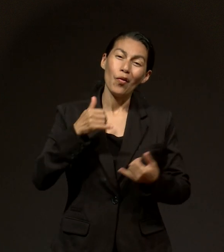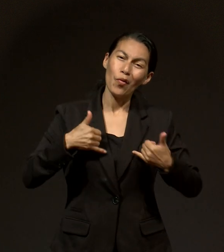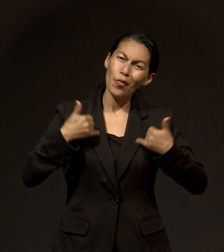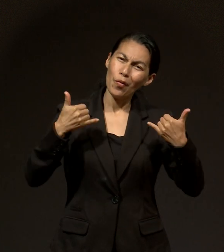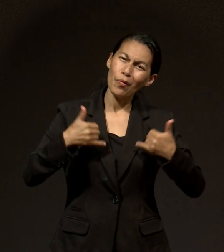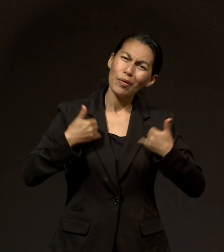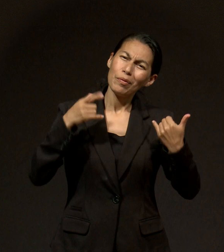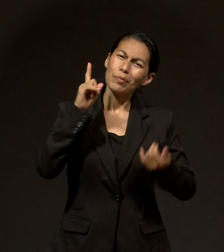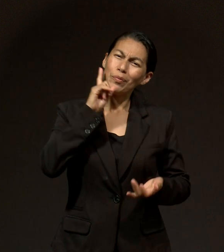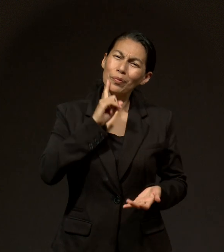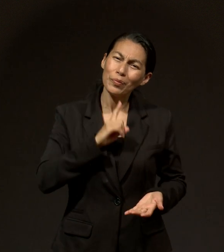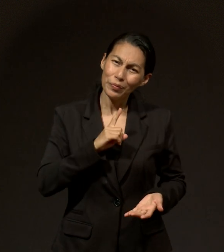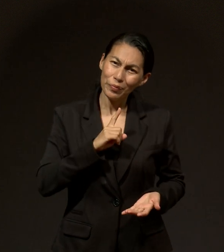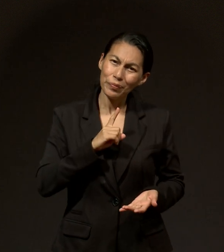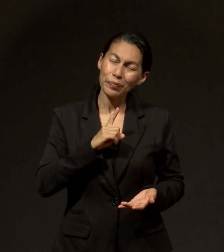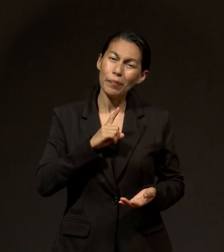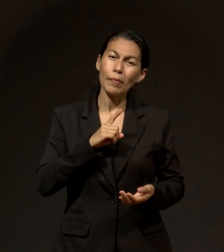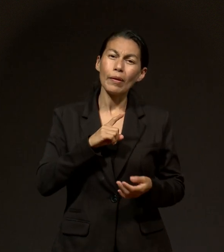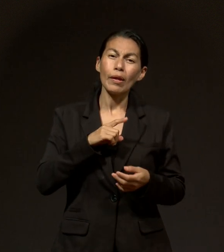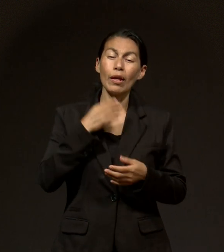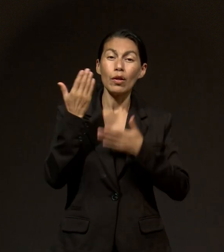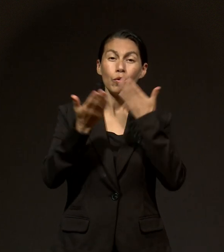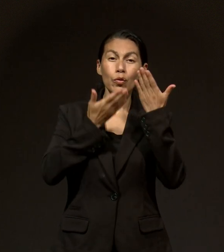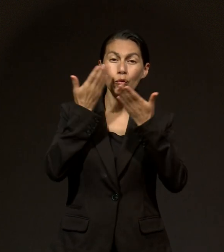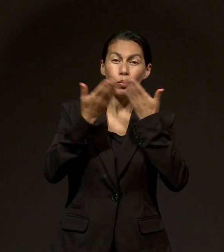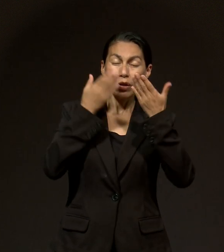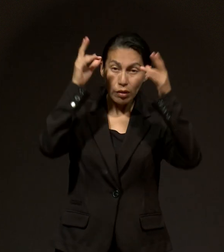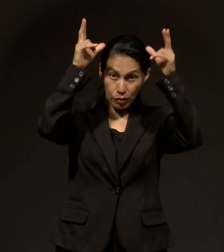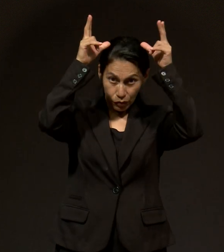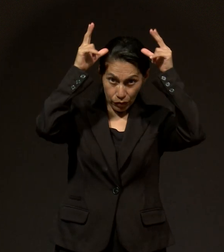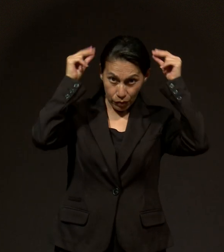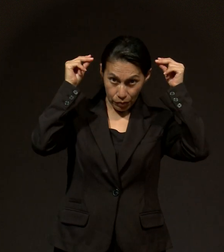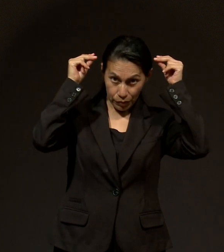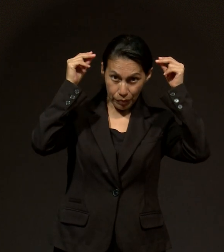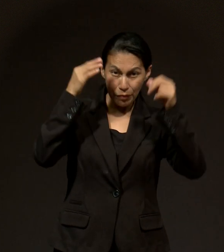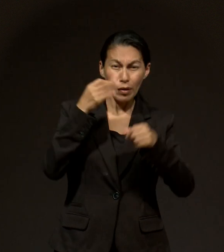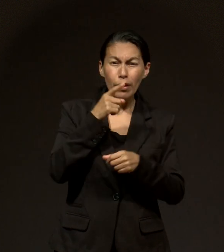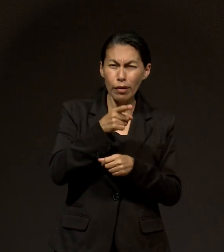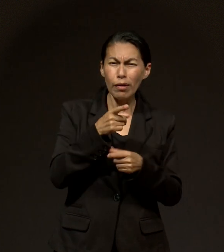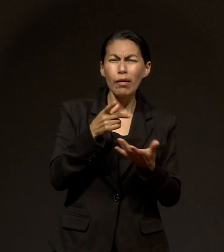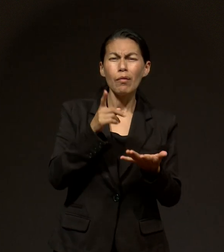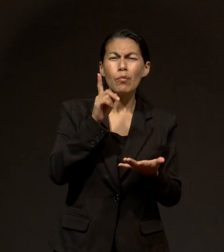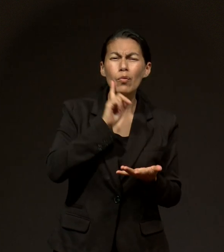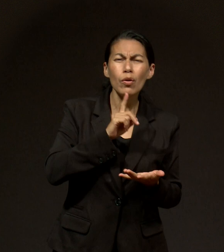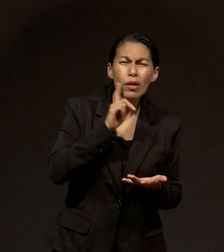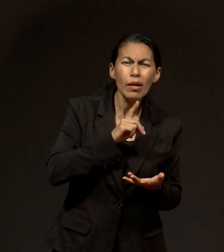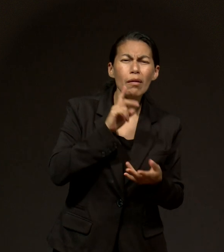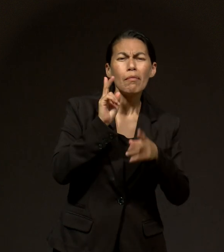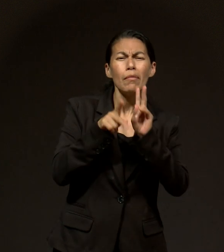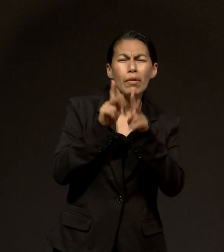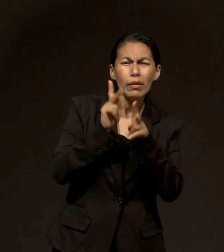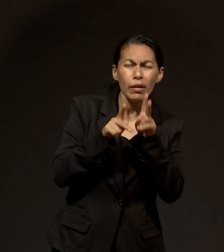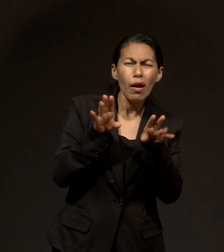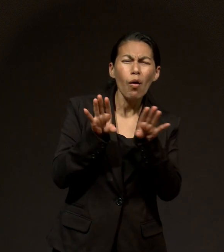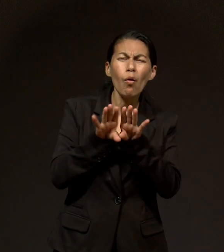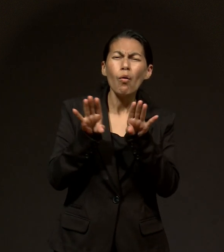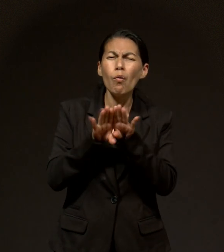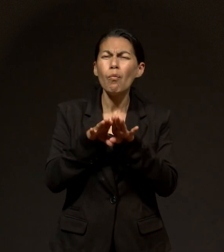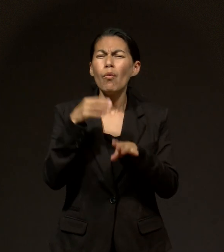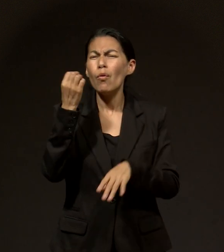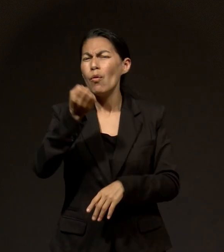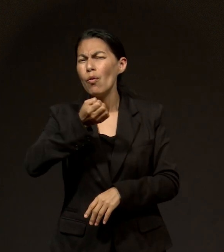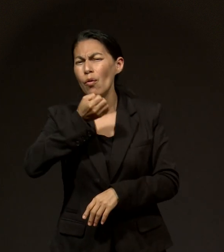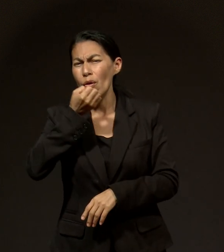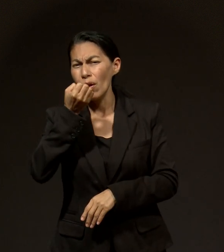a una joven estudiante de la carrera de enfermería que nos va a contar cómo a través de la oración